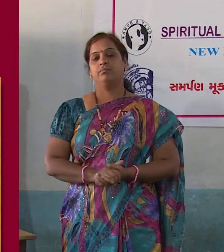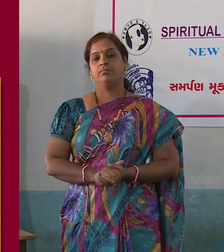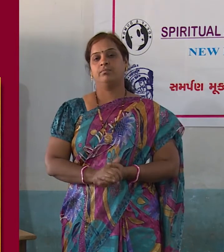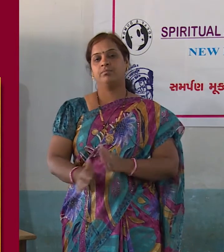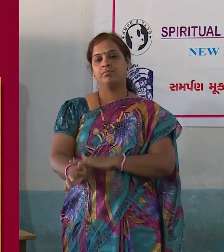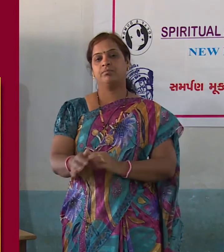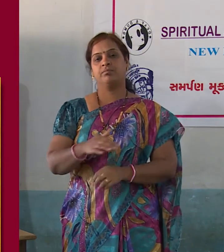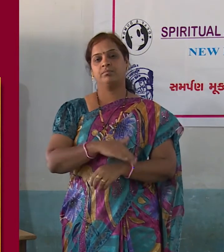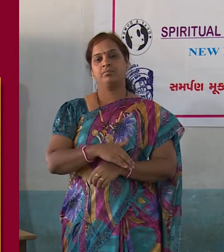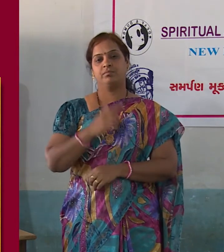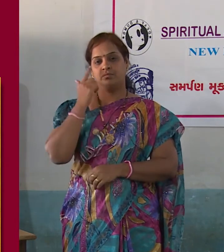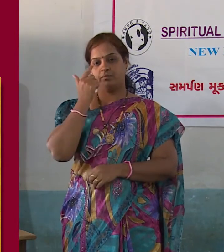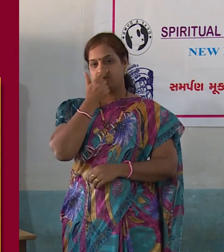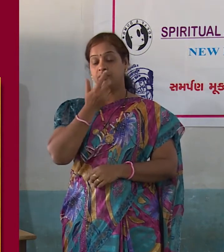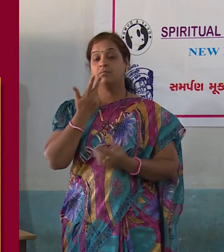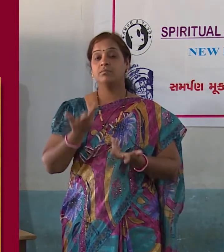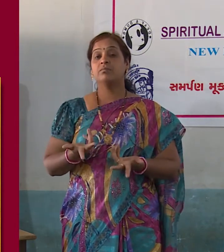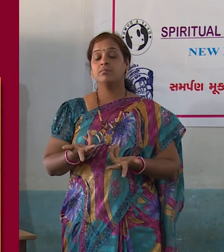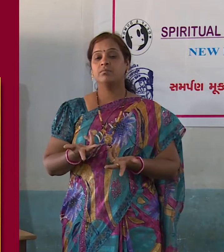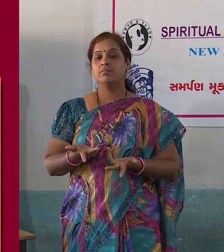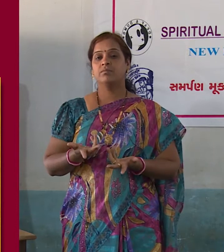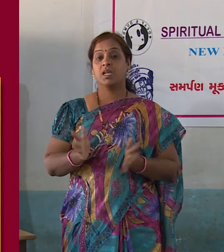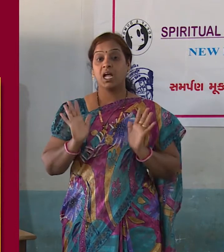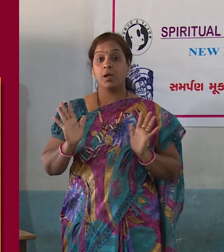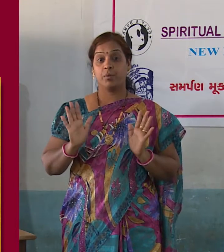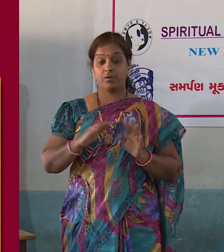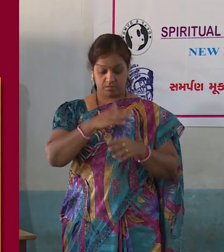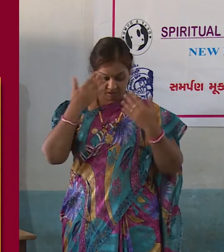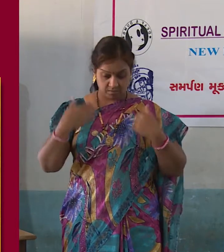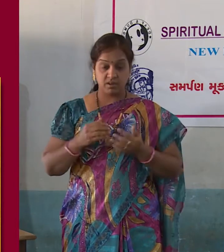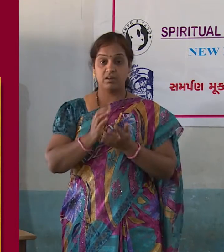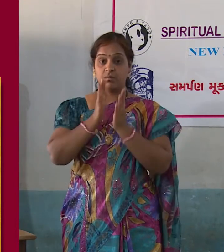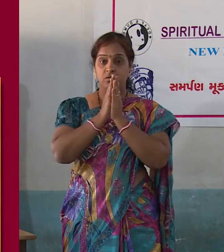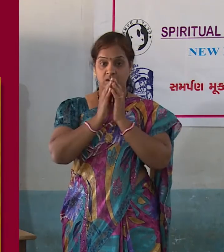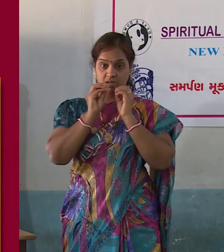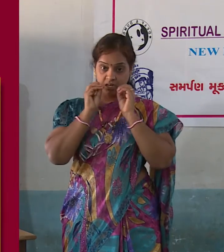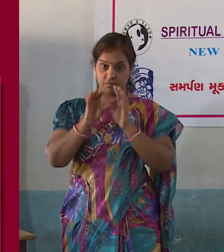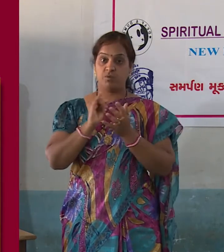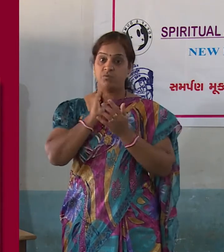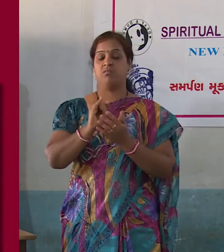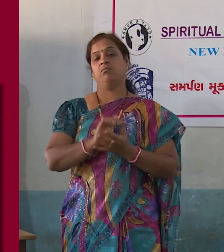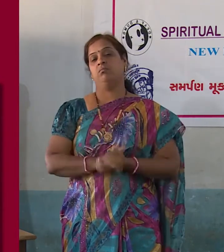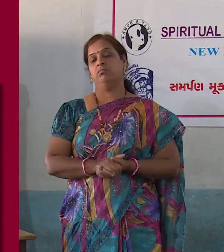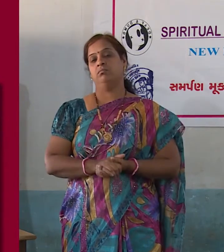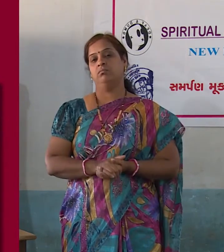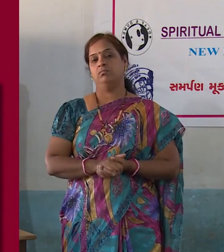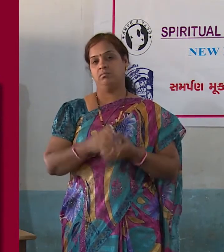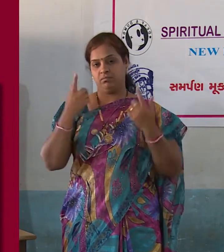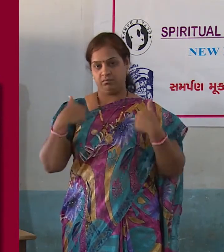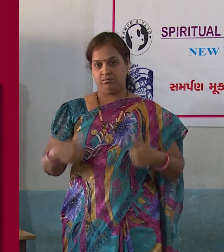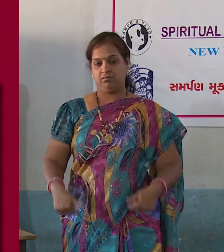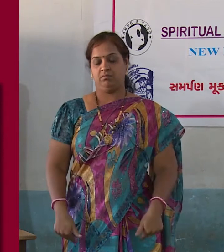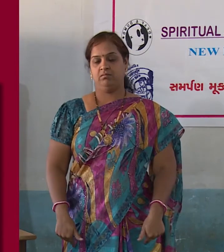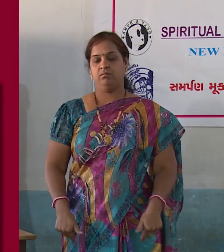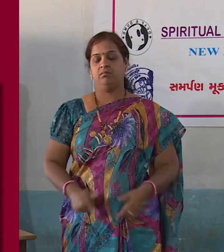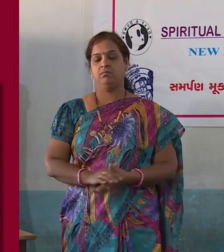हाथ, नाक, कान, आंख, मुख, ये सब कर्म इंद्रियां दिखाई गई। ये शरीर की कर्म इंद्रियां हैं।